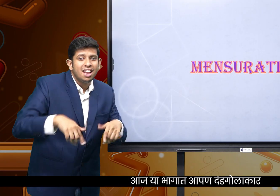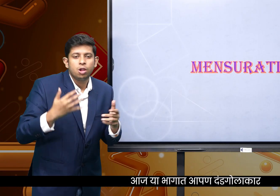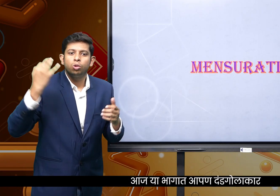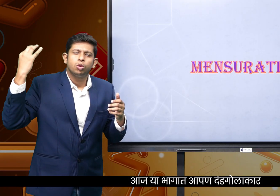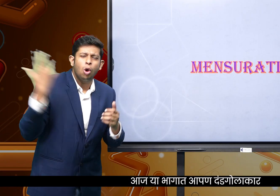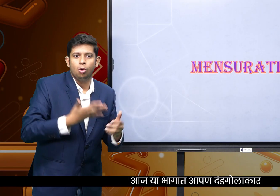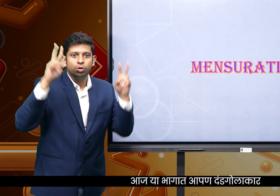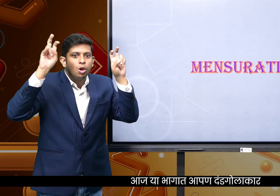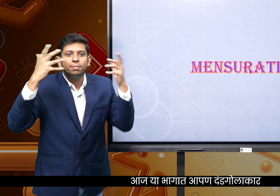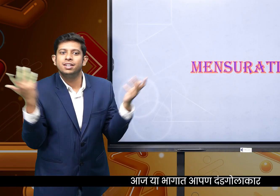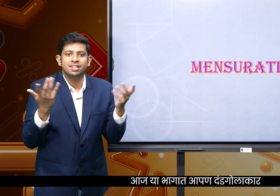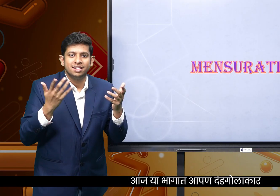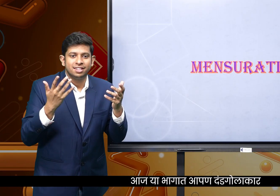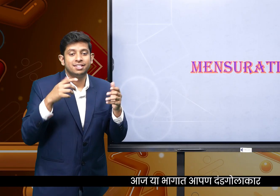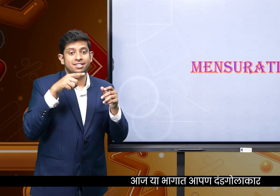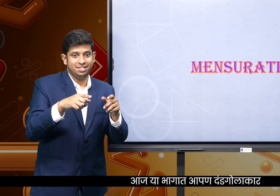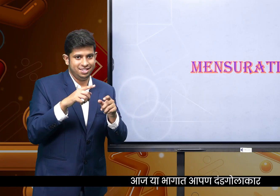आज या भागात आपण दंडगोलाकार